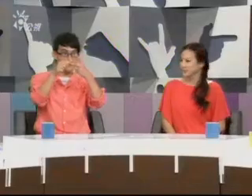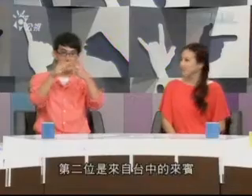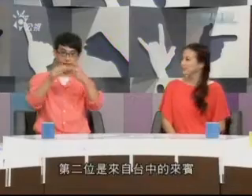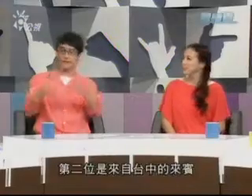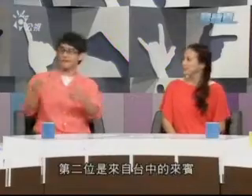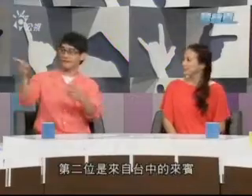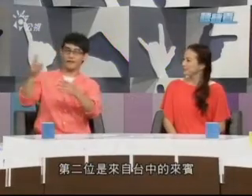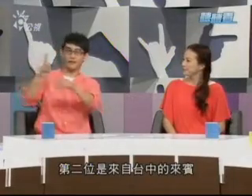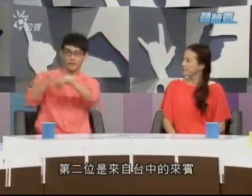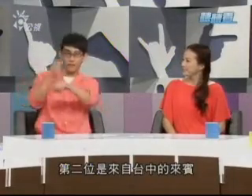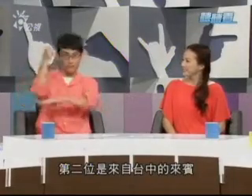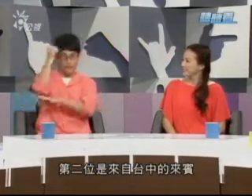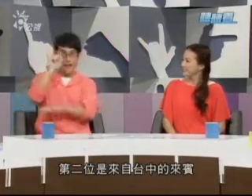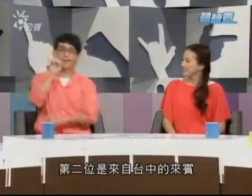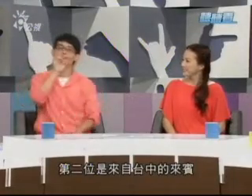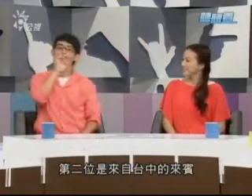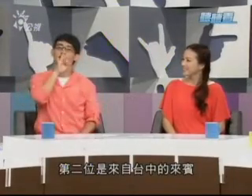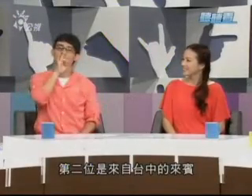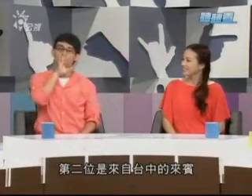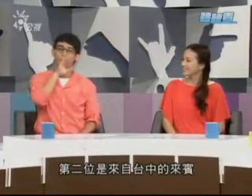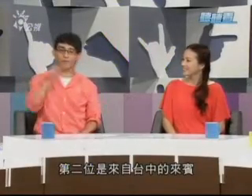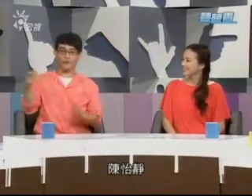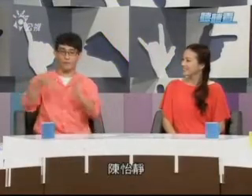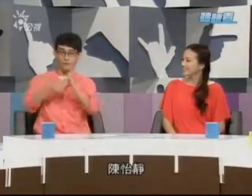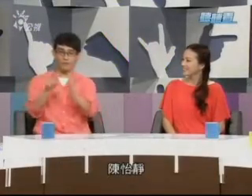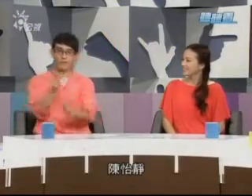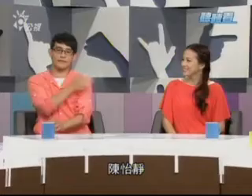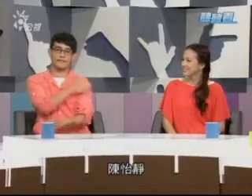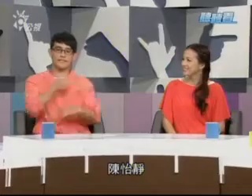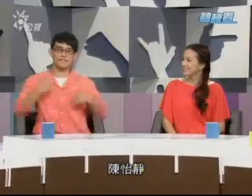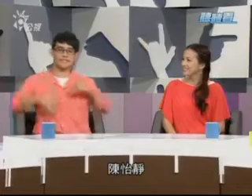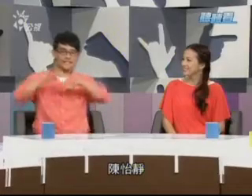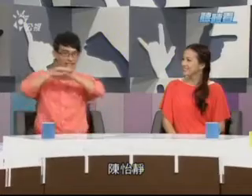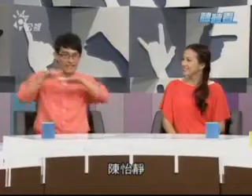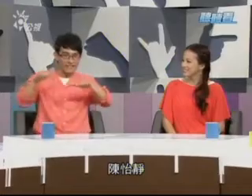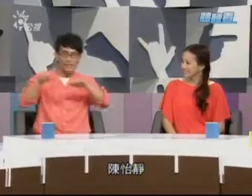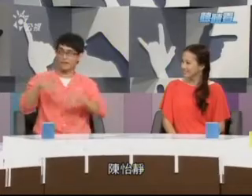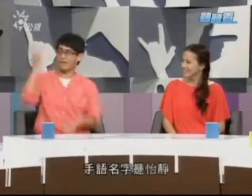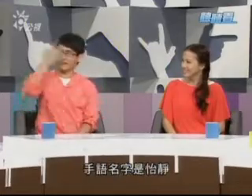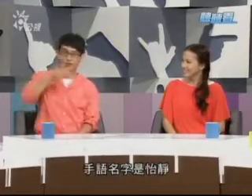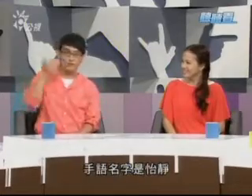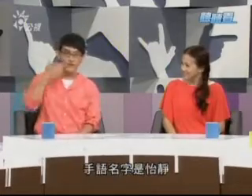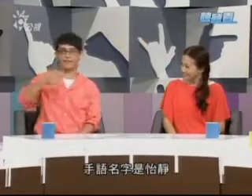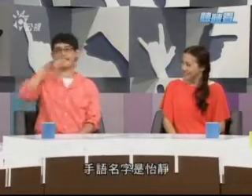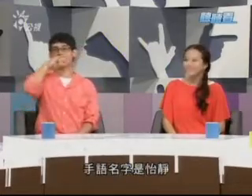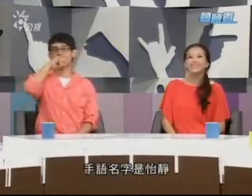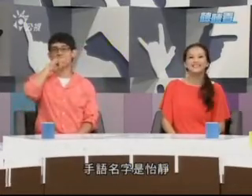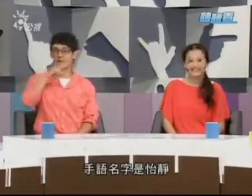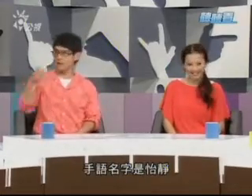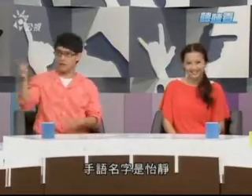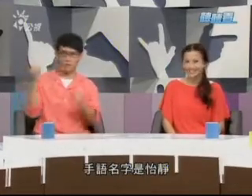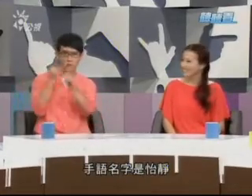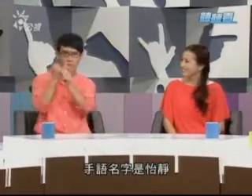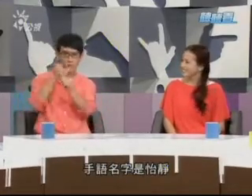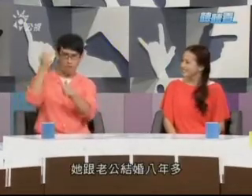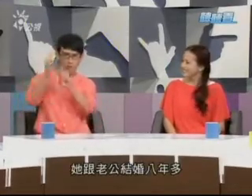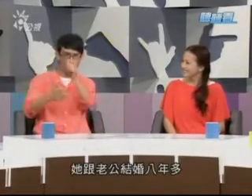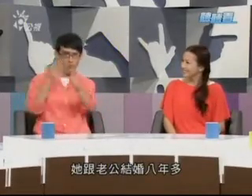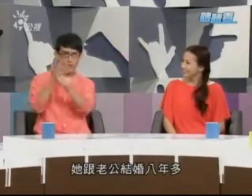第二位呢是来自台中的来宾陈怡静，手语名字是怡静，她跟老